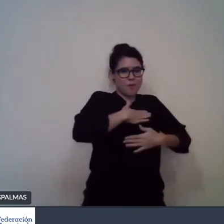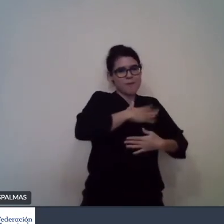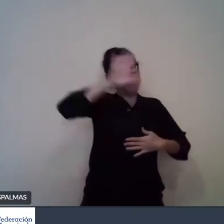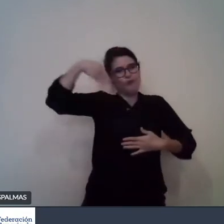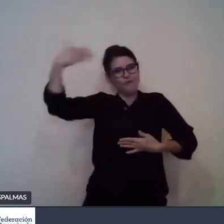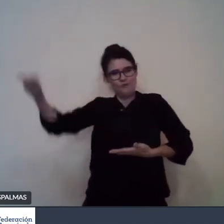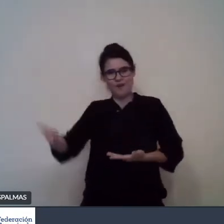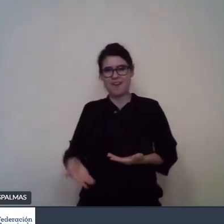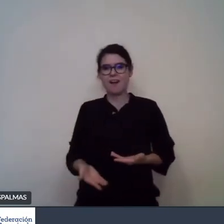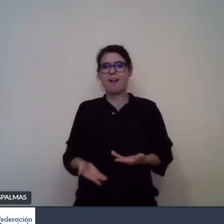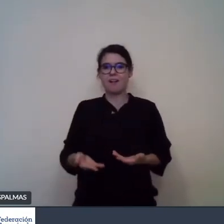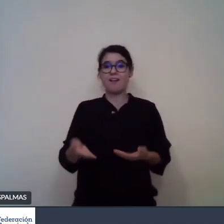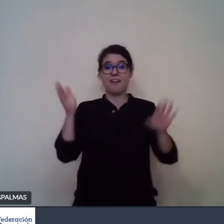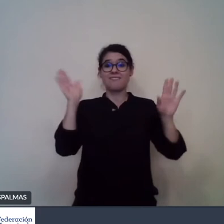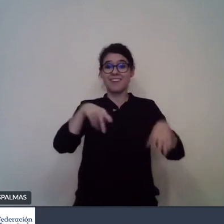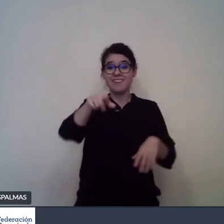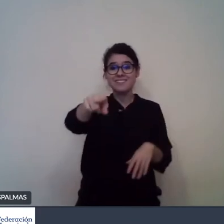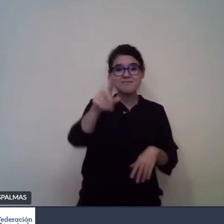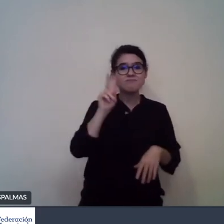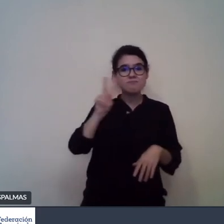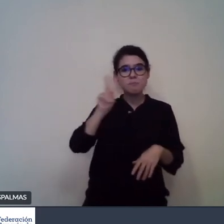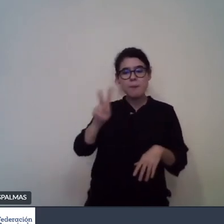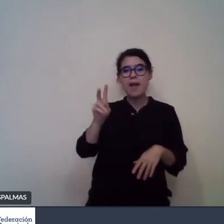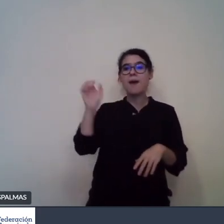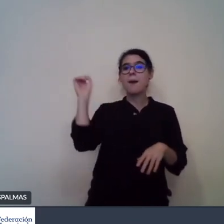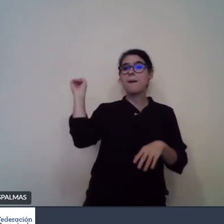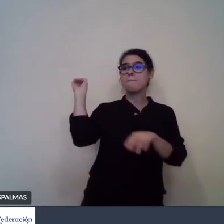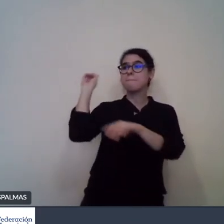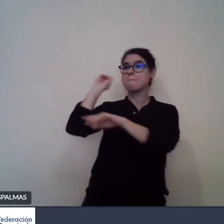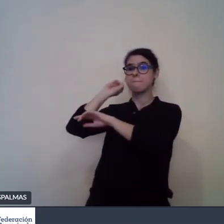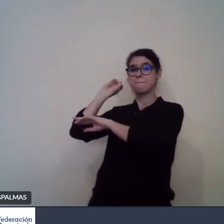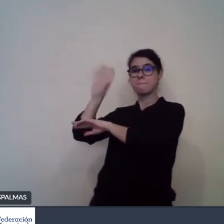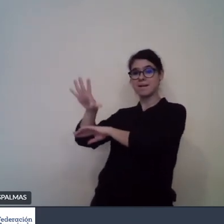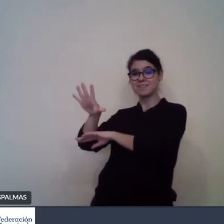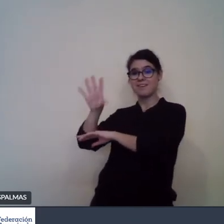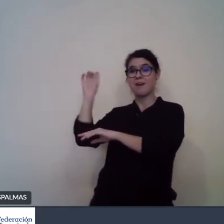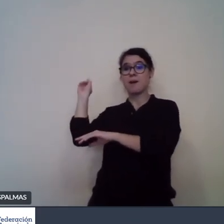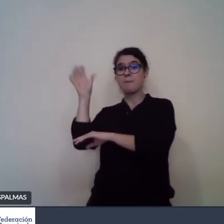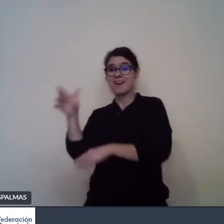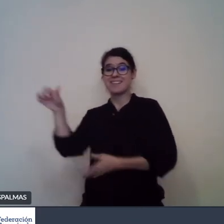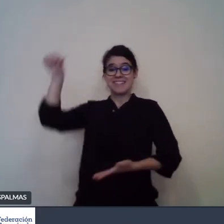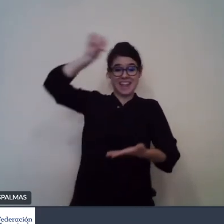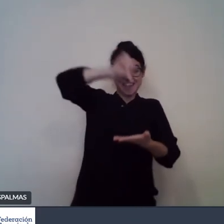Aquí estaría el pase. En la recepción estaría el pase ahí dentro.